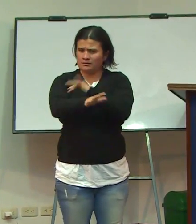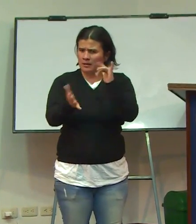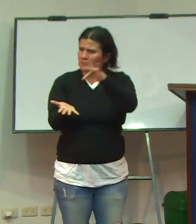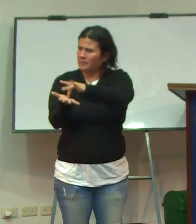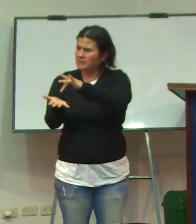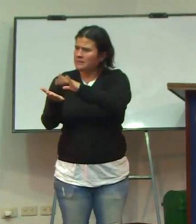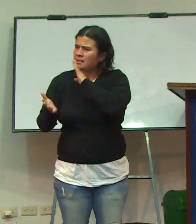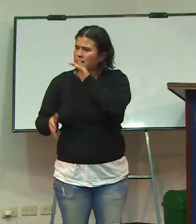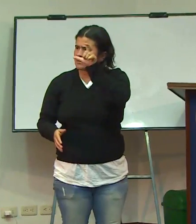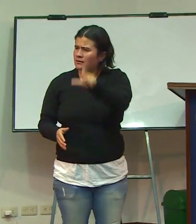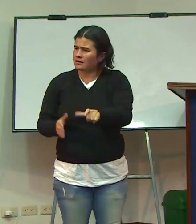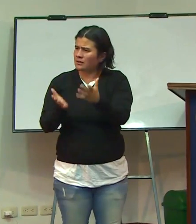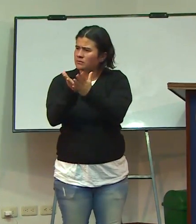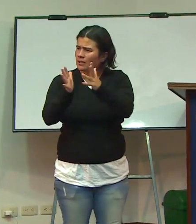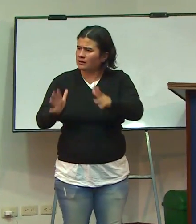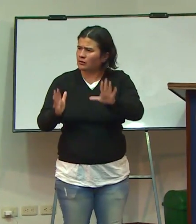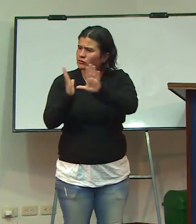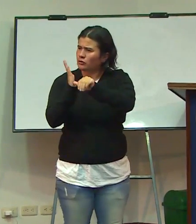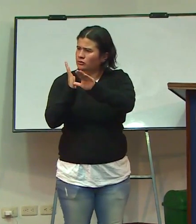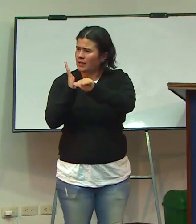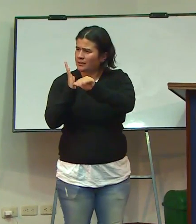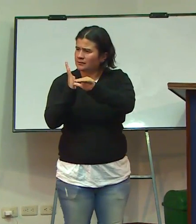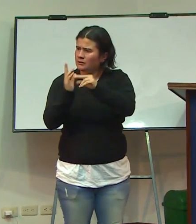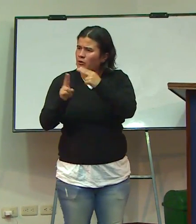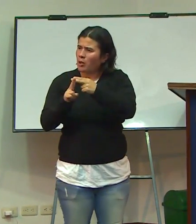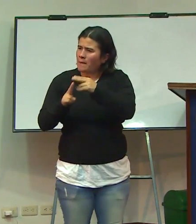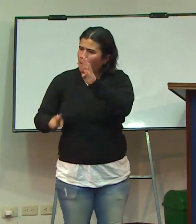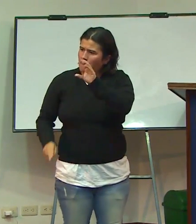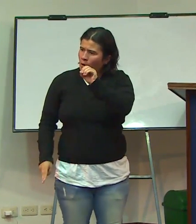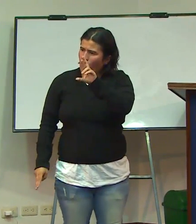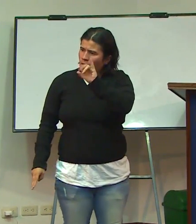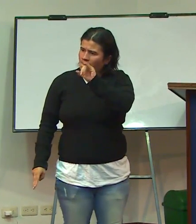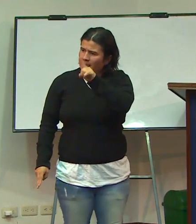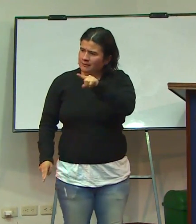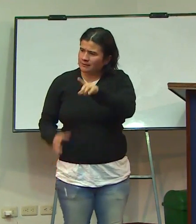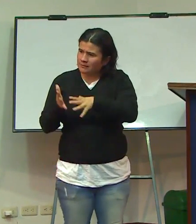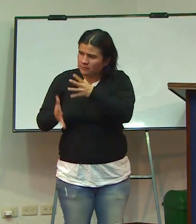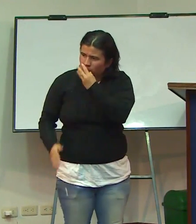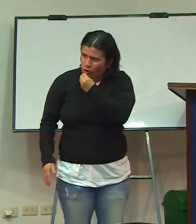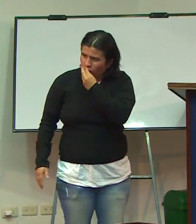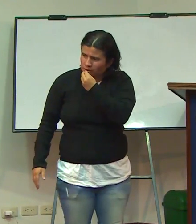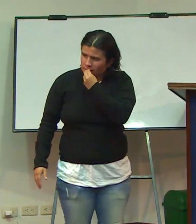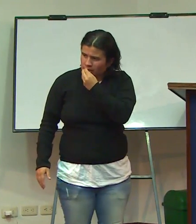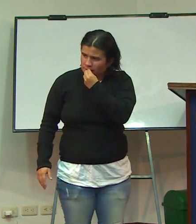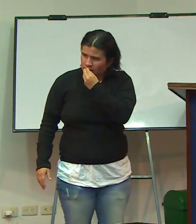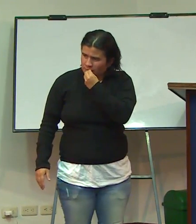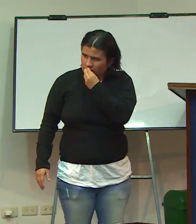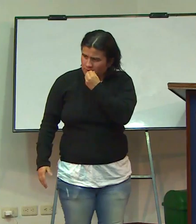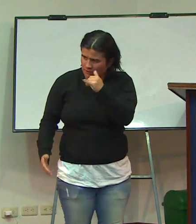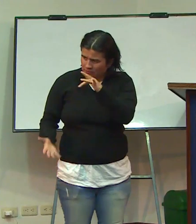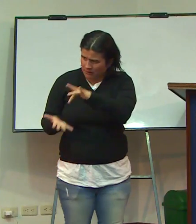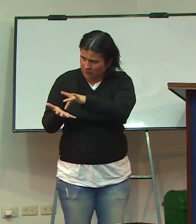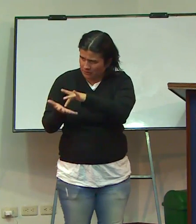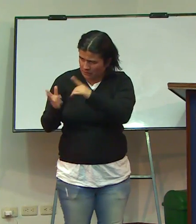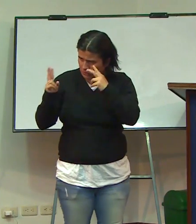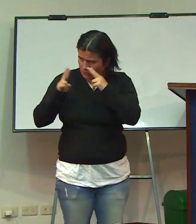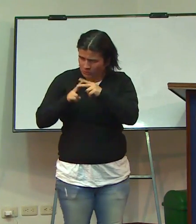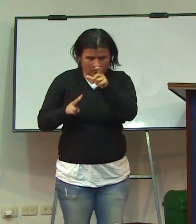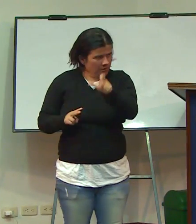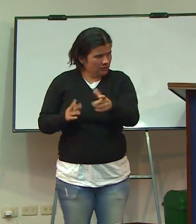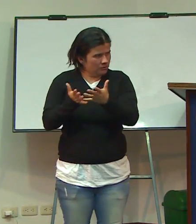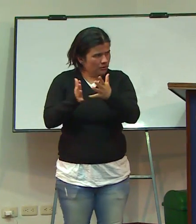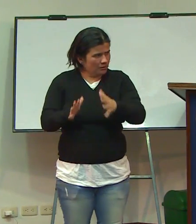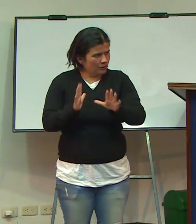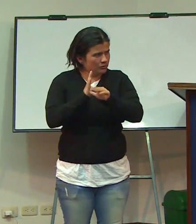el representante en cuanto a la vocería que sea la MANE, no sé si usted tuvo la